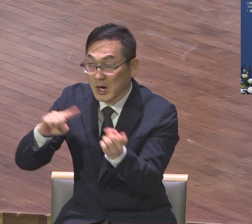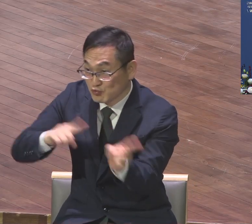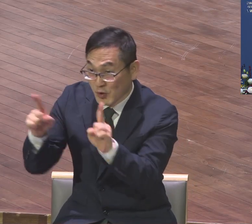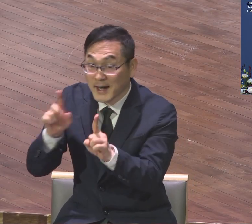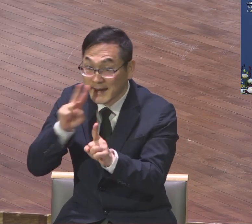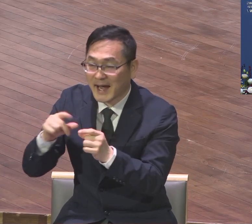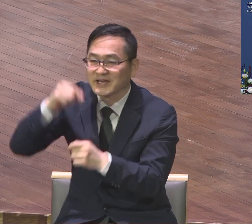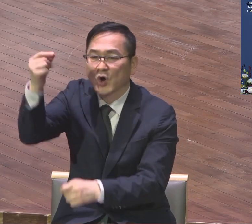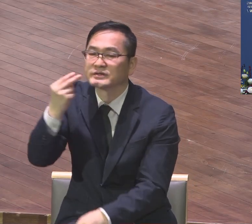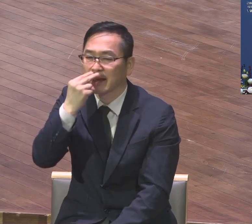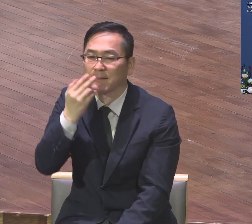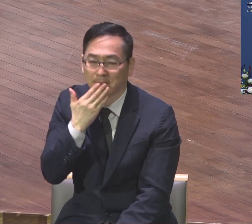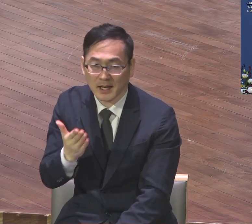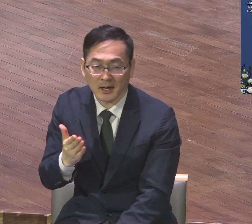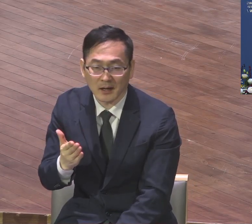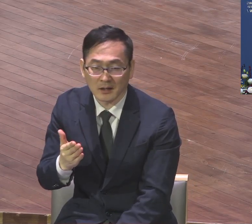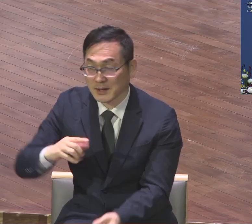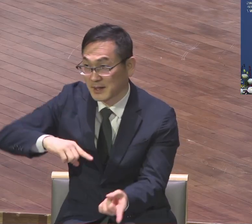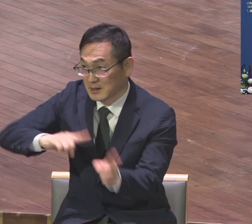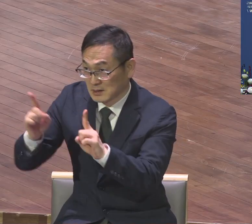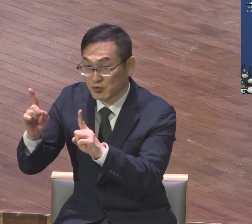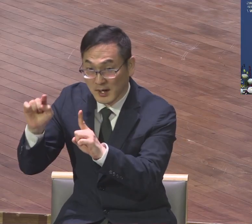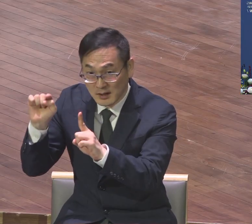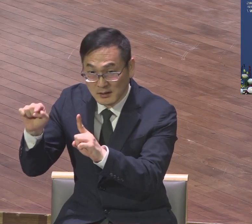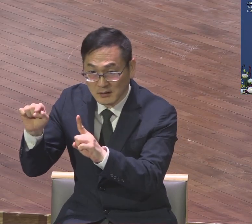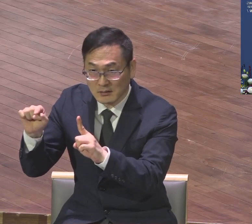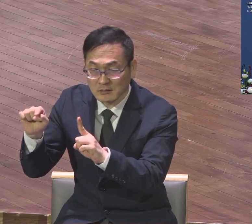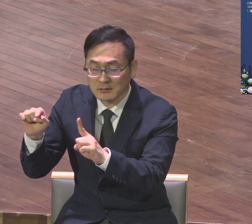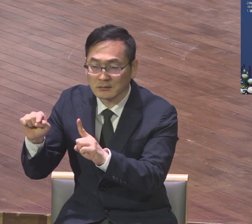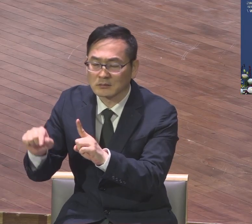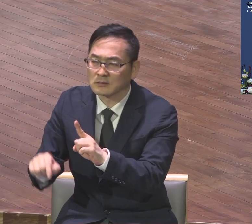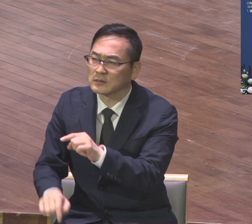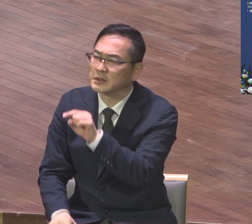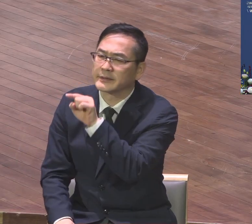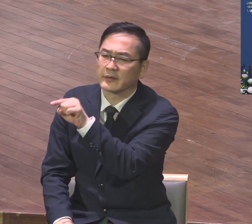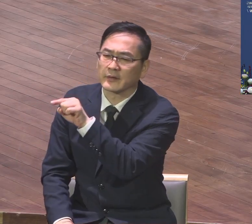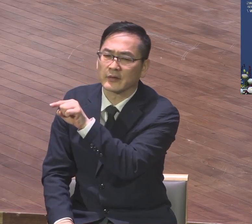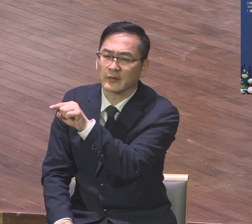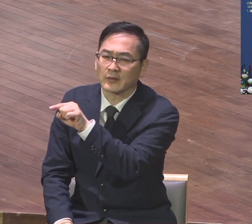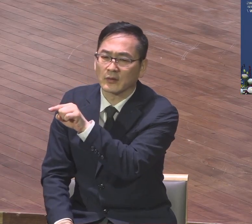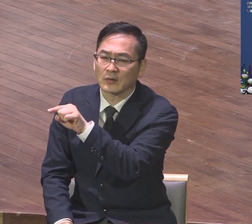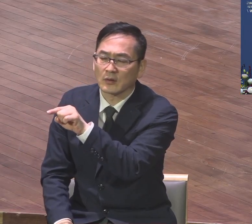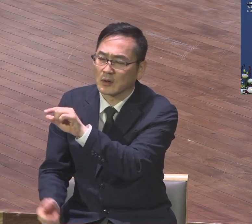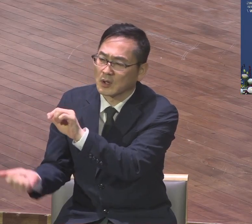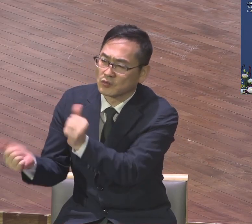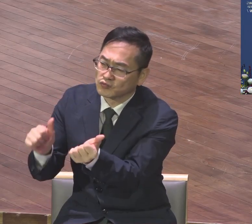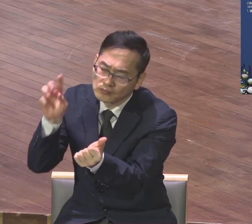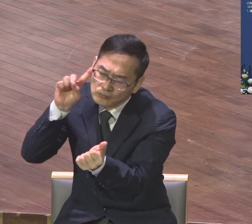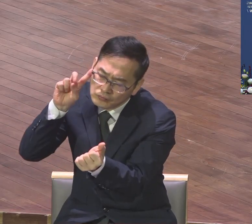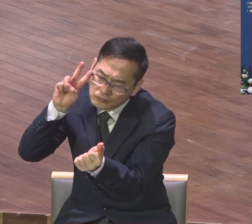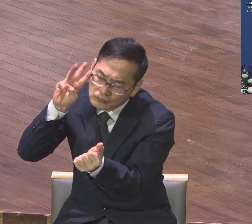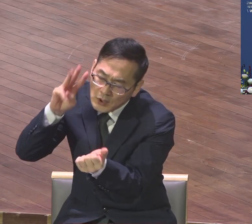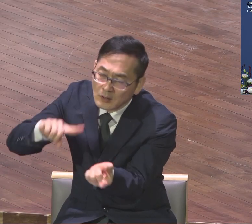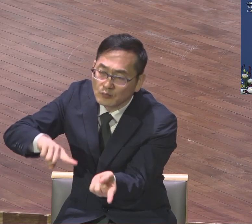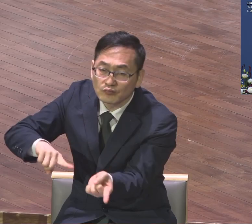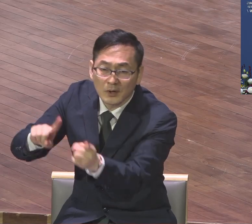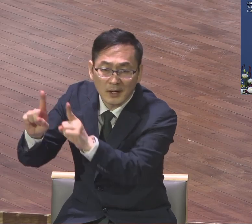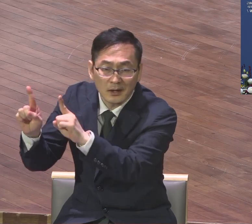사명은 부활하셨어. 이게 놀라운 하나님의 신비지요. 죽은 지 사흘 만에 부활하셨어.